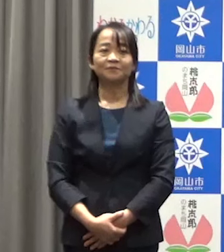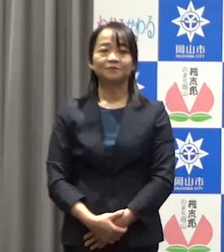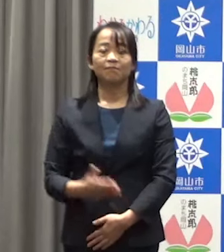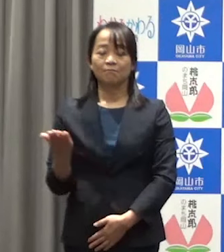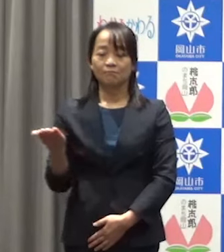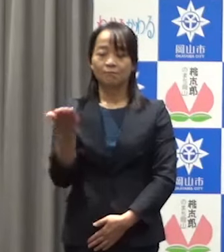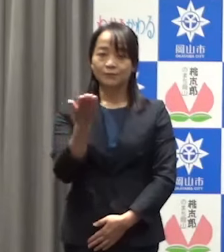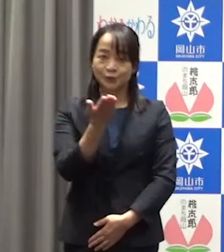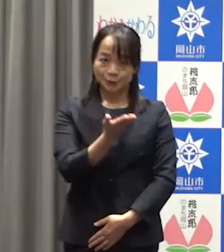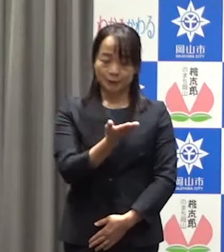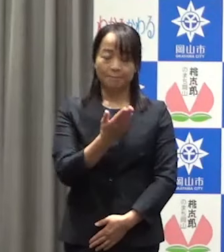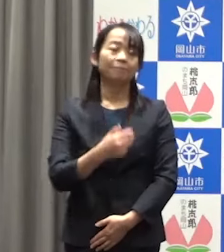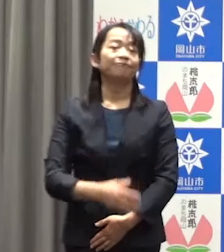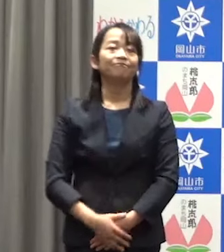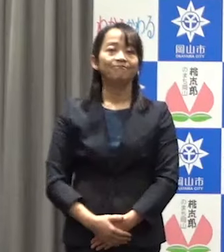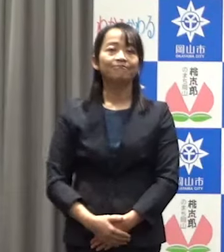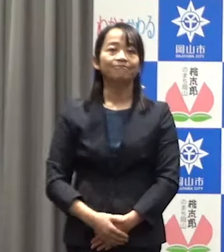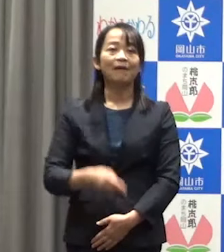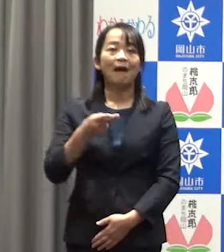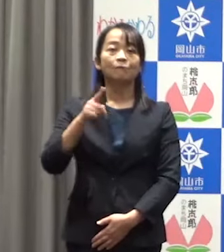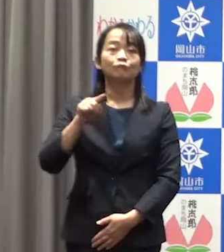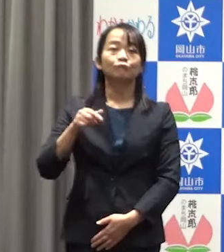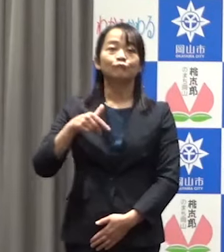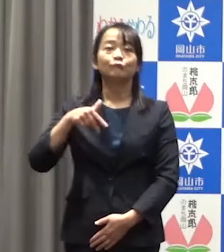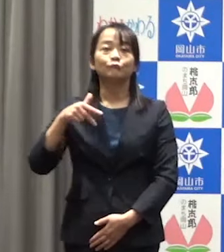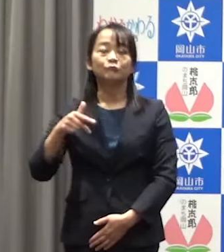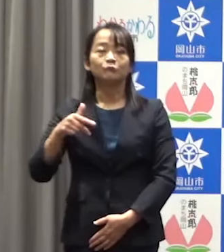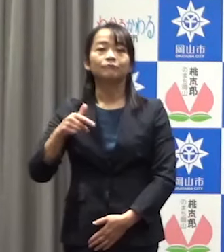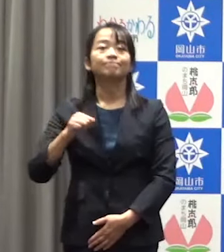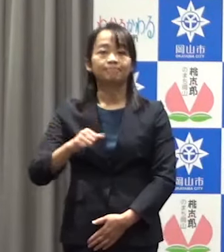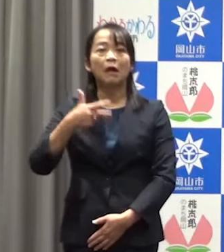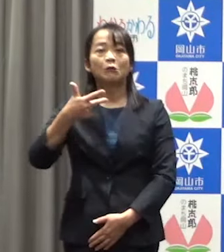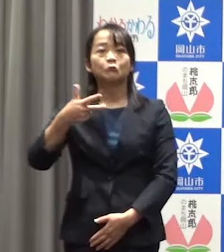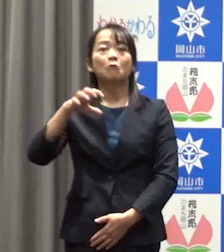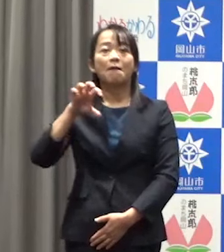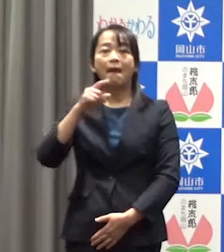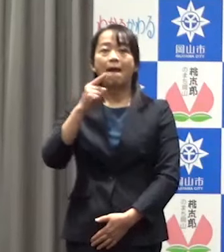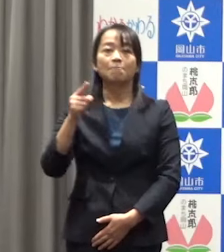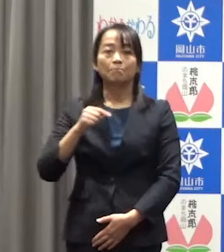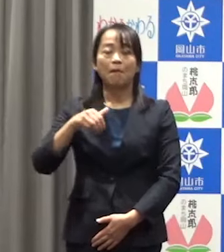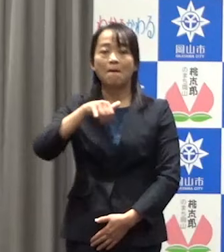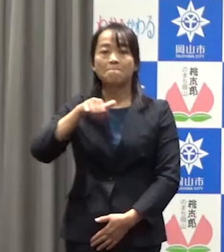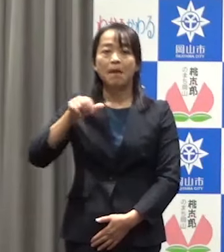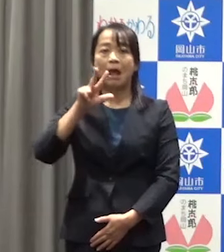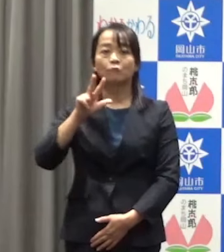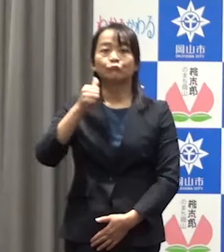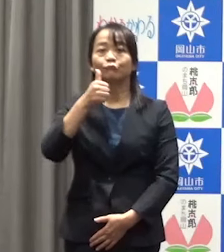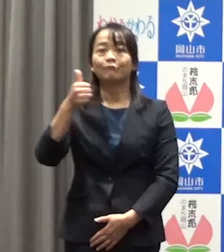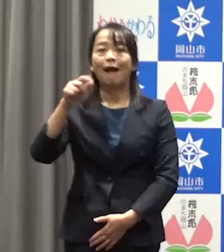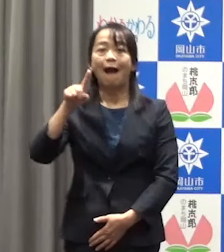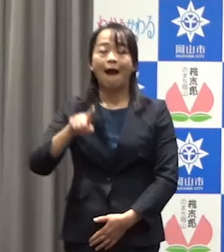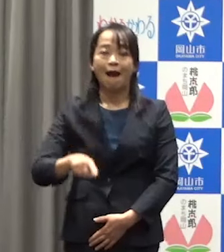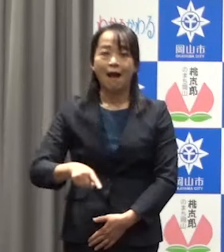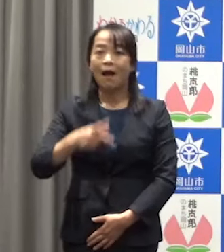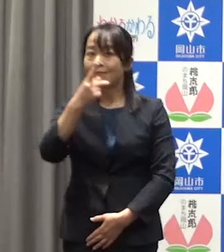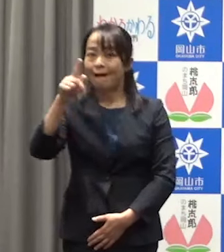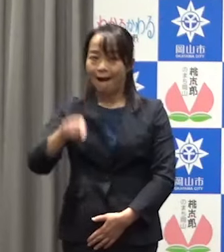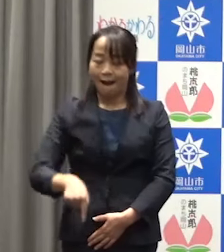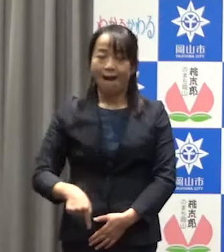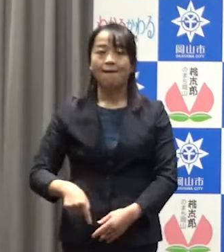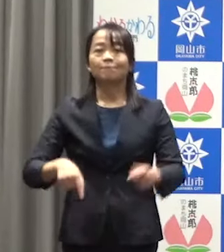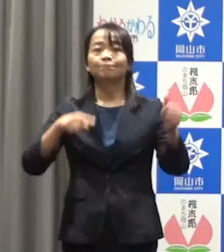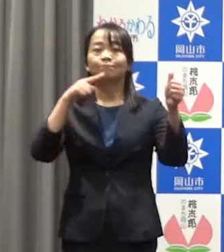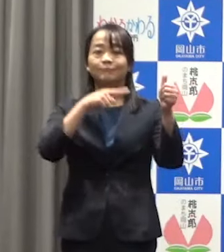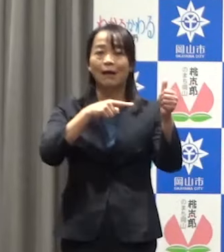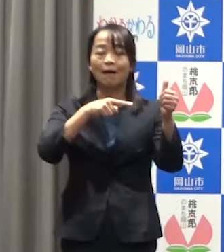次に、ハインスウィーク・シュレンベルガー氏への岡山市、栄誉